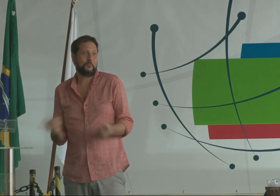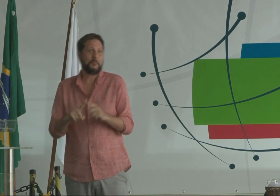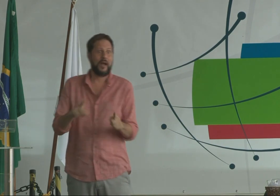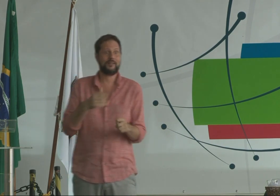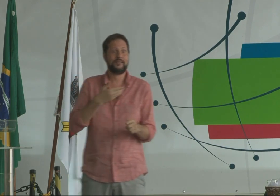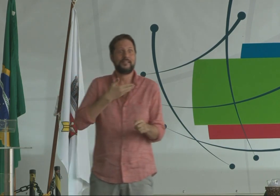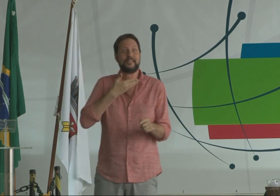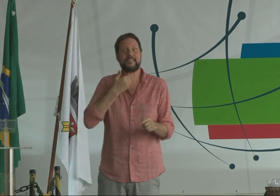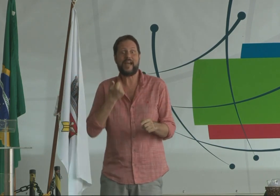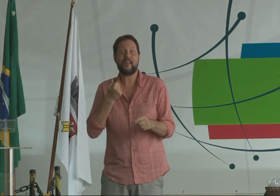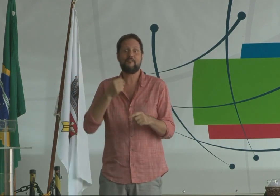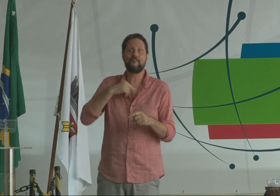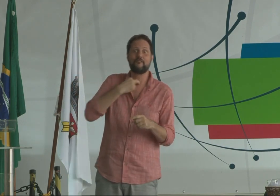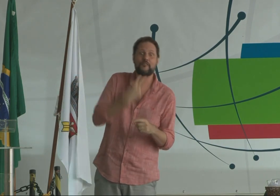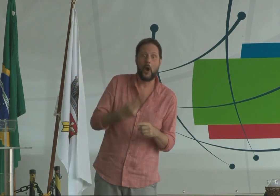forma que você está presente. É.